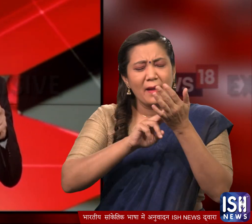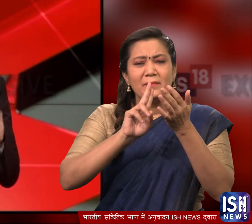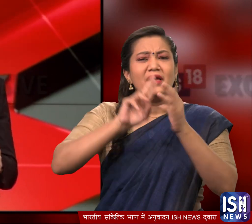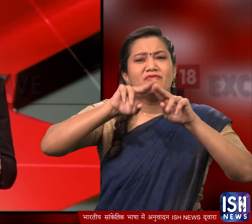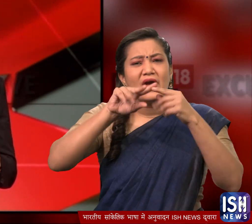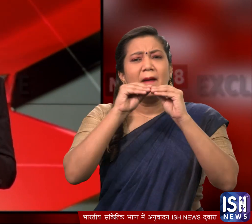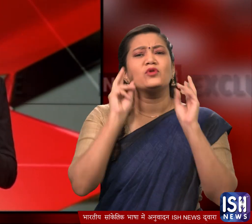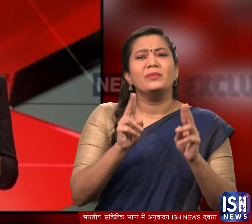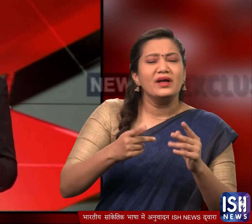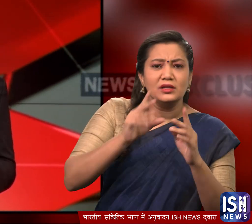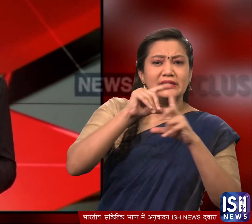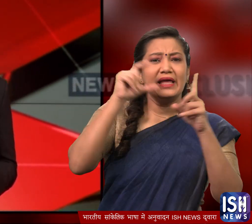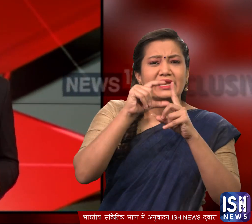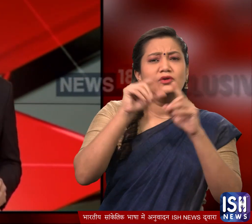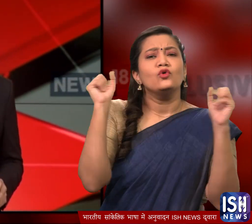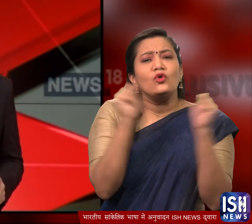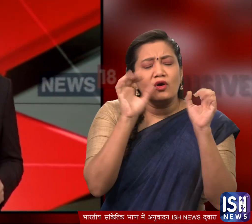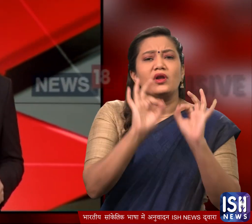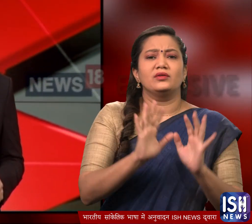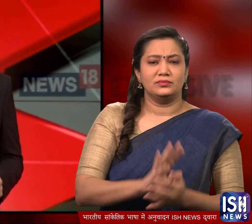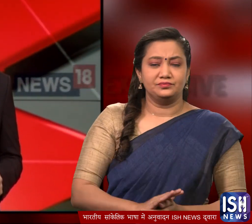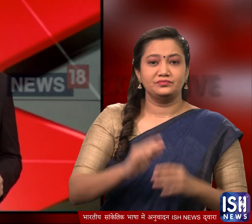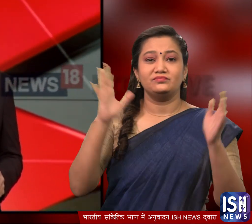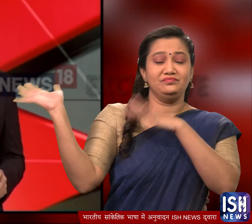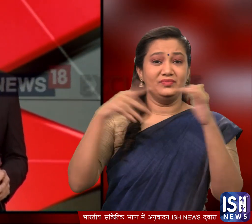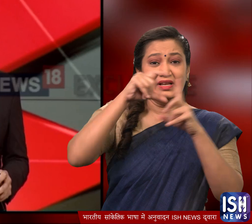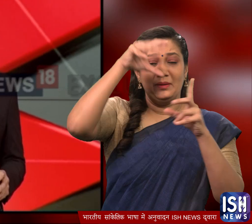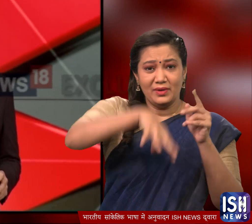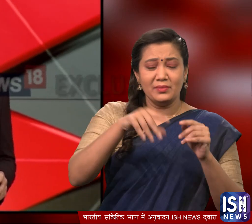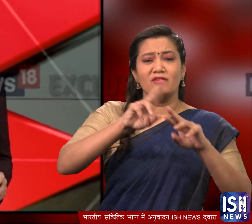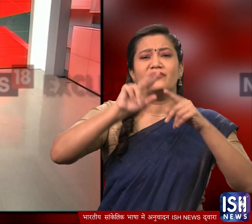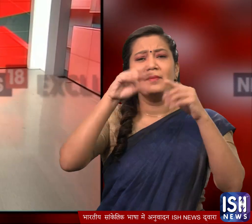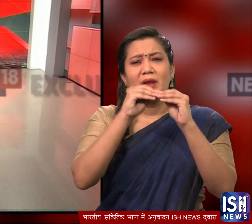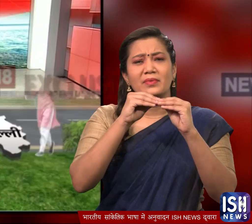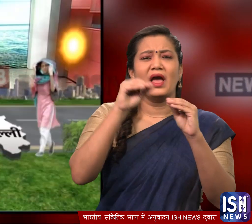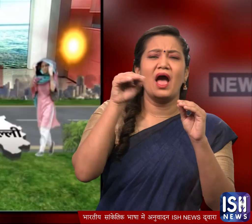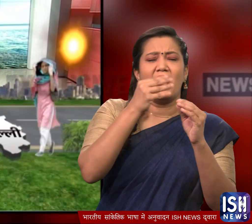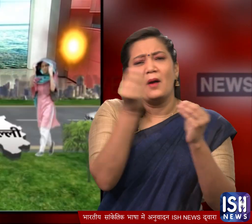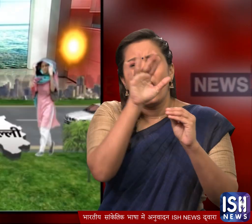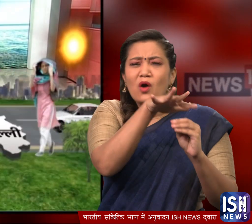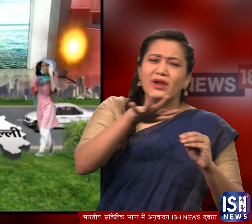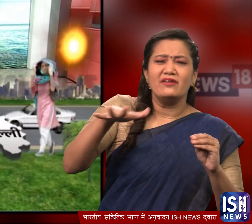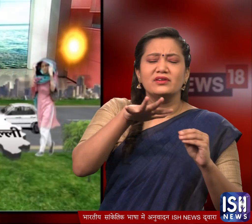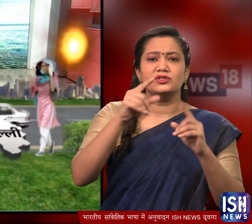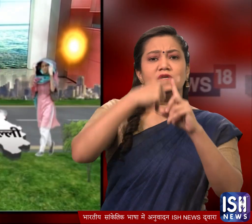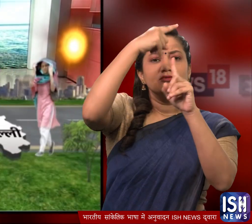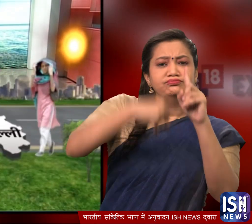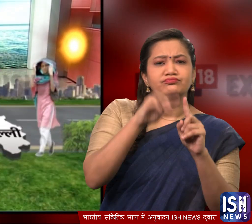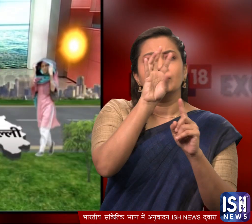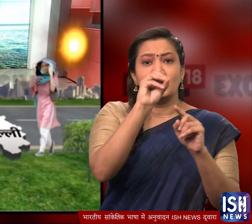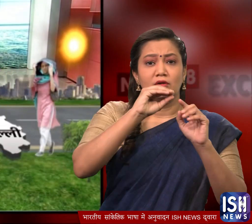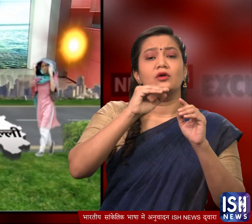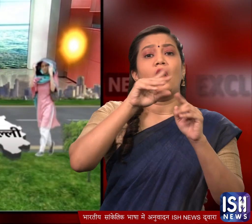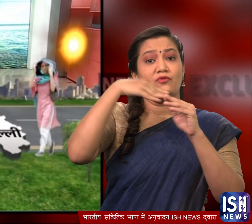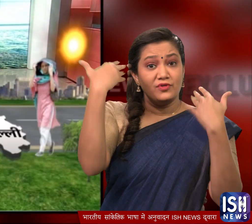के ये दिन ठंड के होते हैं जब दिल्ली में गर्मी रिकॉर्ड बना रही है। मौसम विभाग के आंकड़ों के मुताबिक फरवरी में दिल्ली का अधिकतम तापमान 30